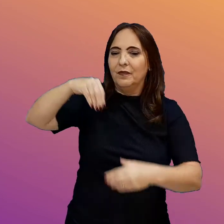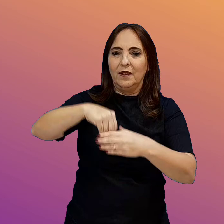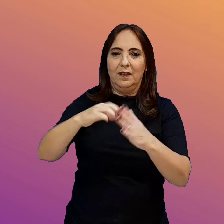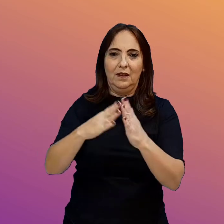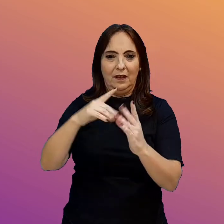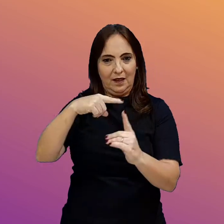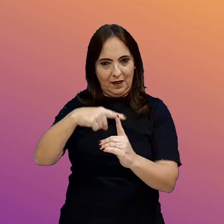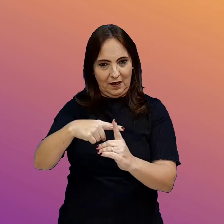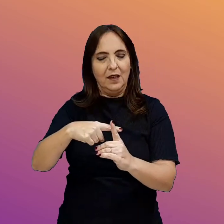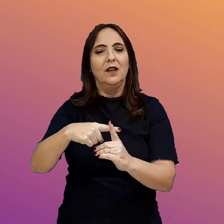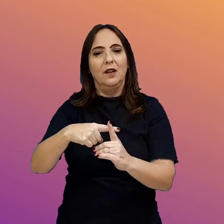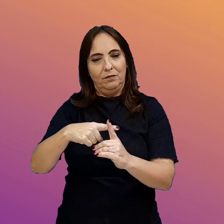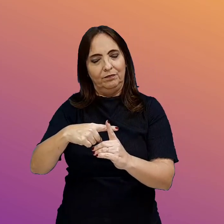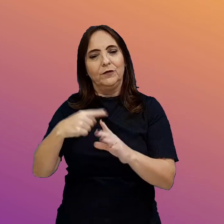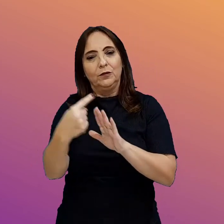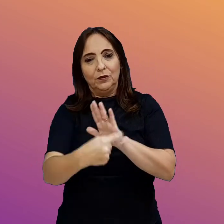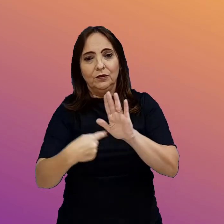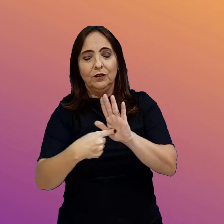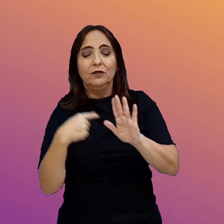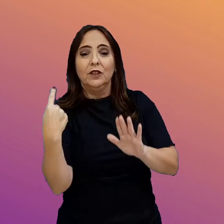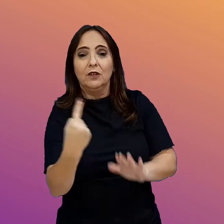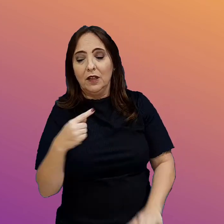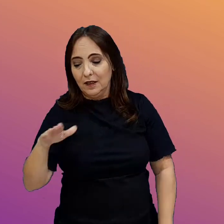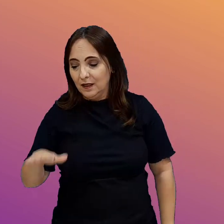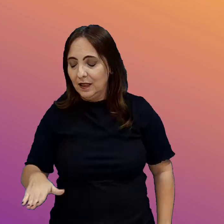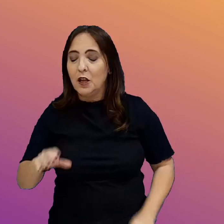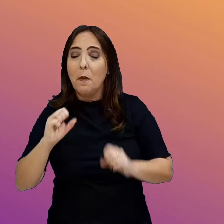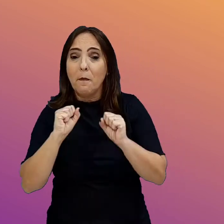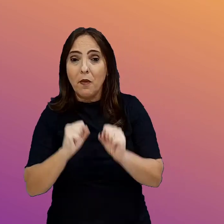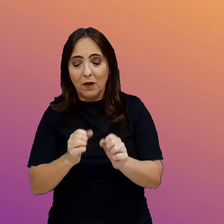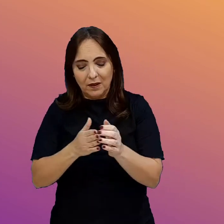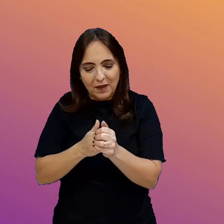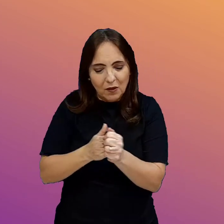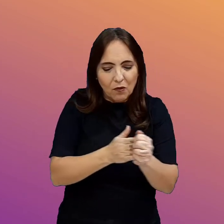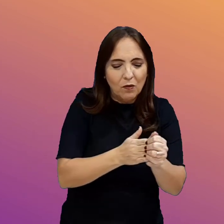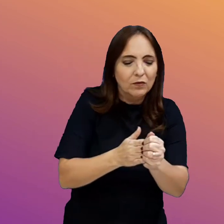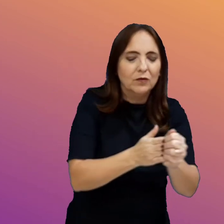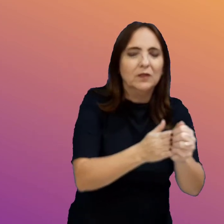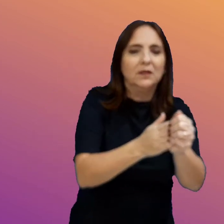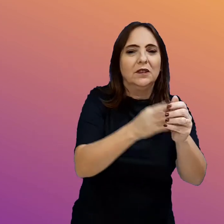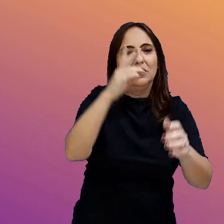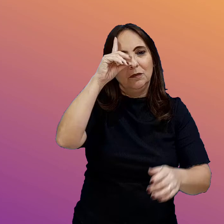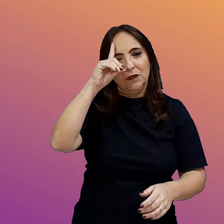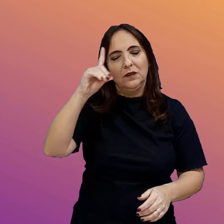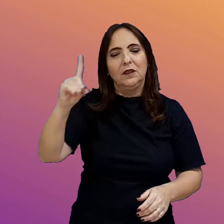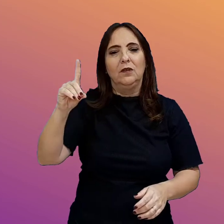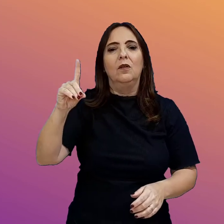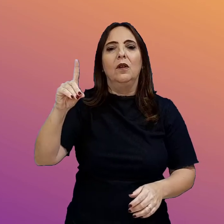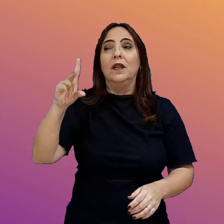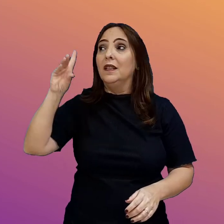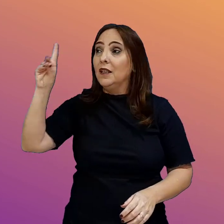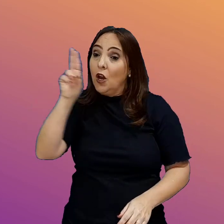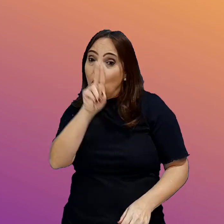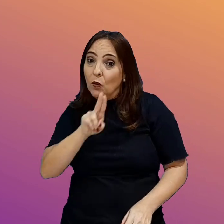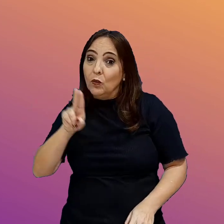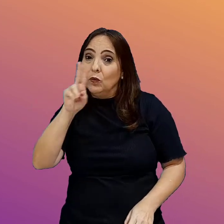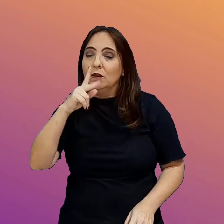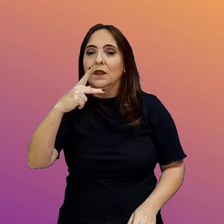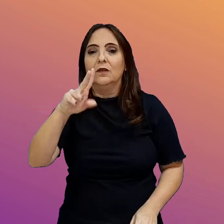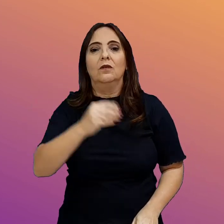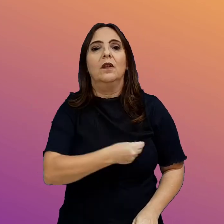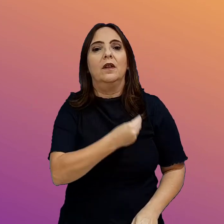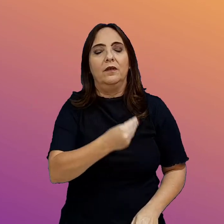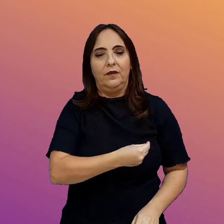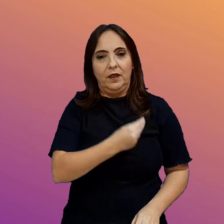envolve o seu filho, a sua filha, para que eles possam ser conduzidos pelo Senhor através de você. Eu